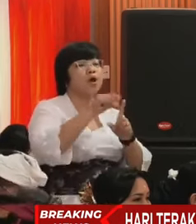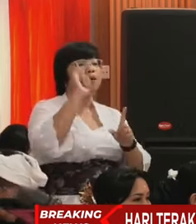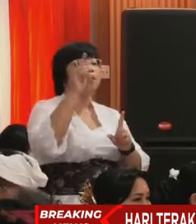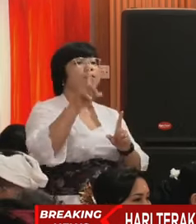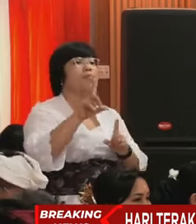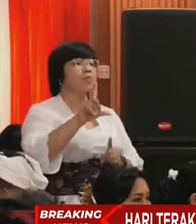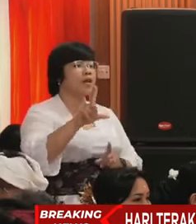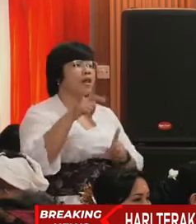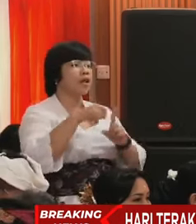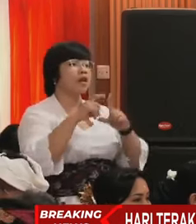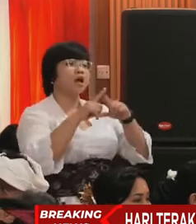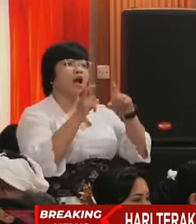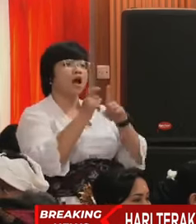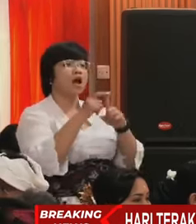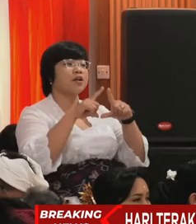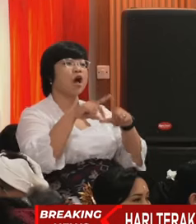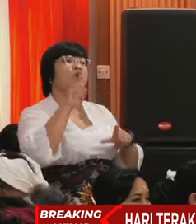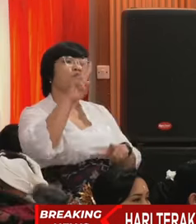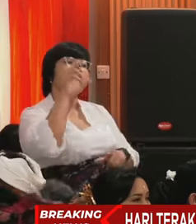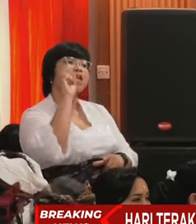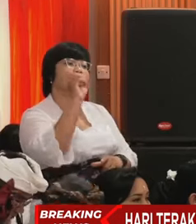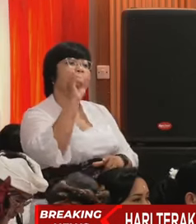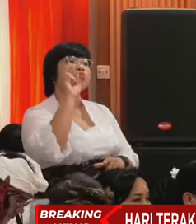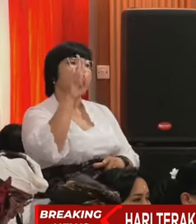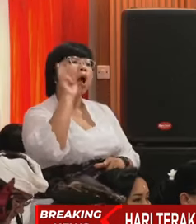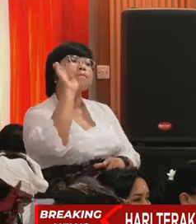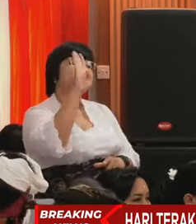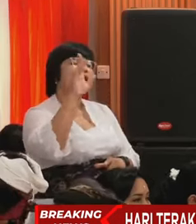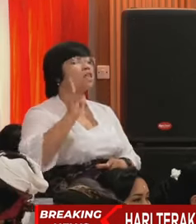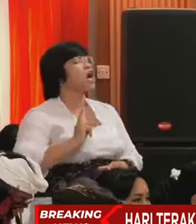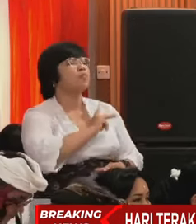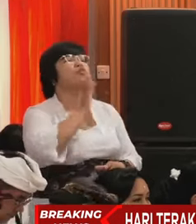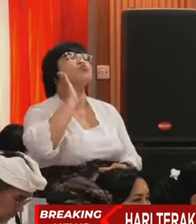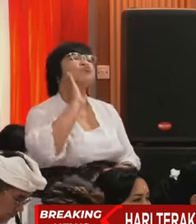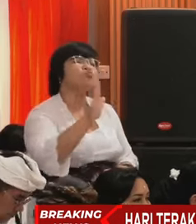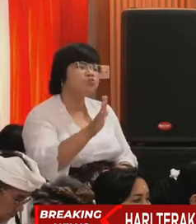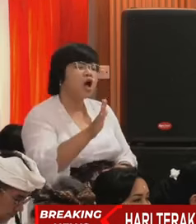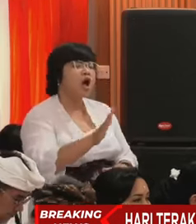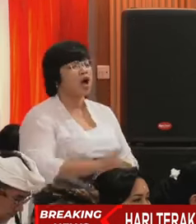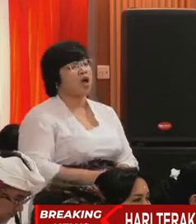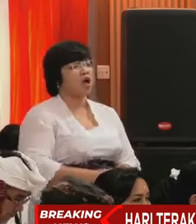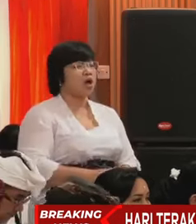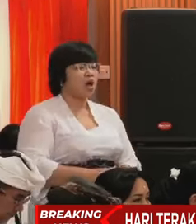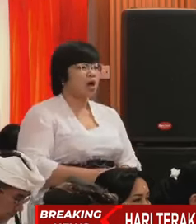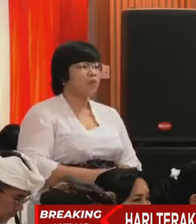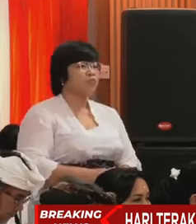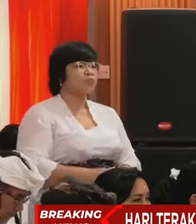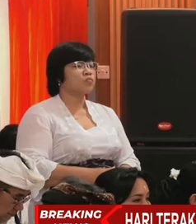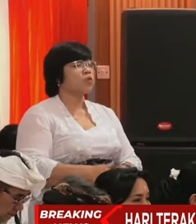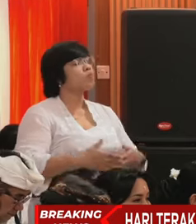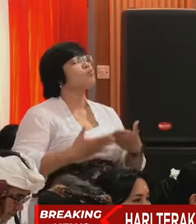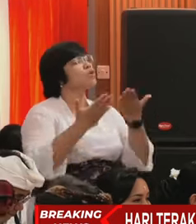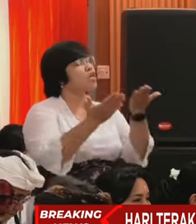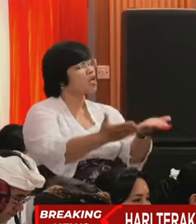coaster menarik juga Pak saidiman soal di Bali ini kayaknya kimp plus juga Beda Arah dukungan nih soal eeil kada ini